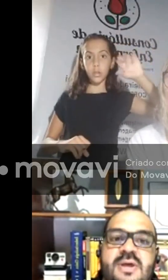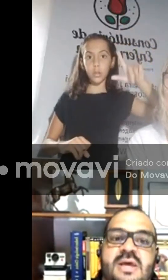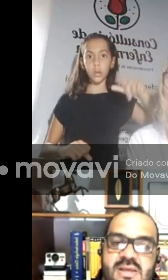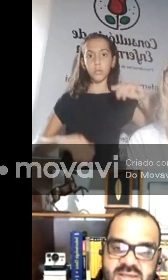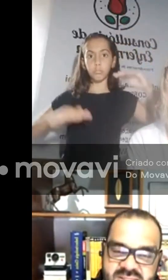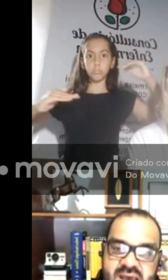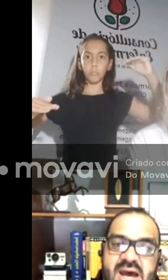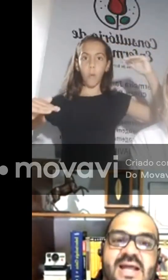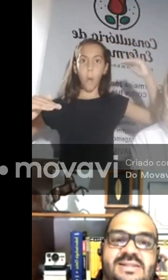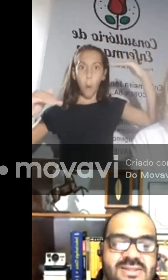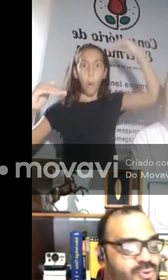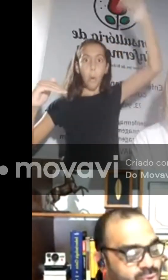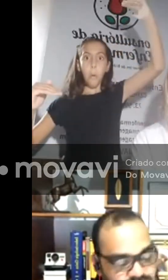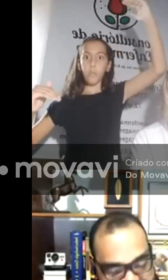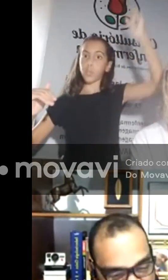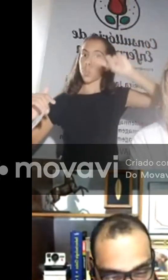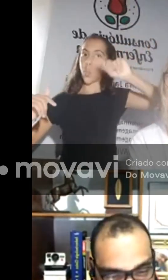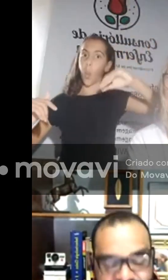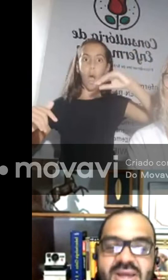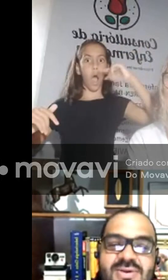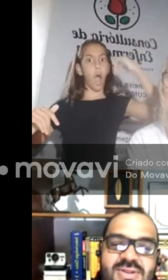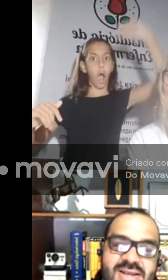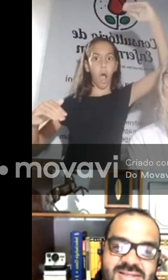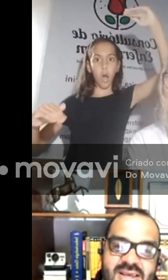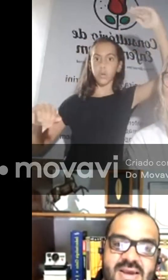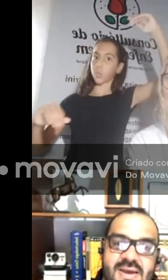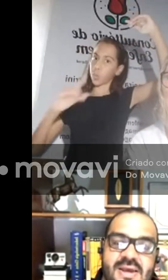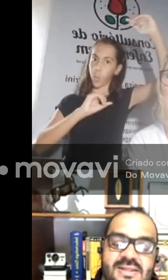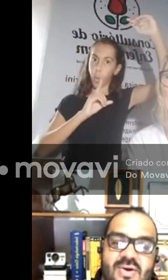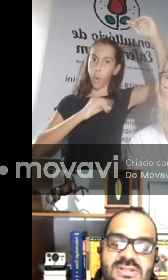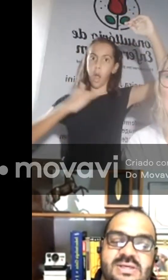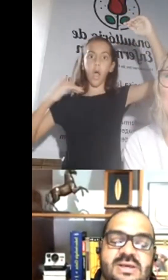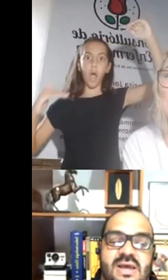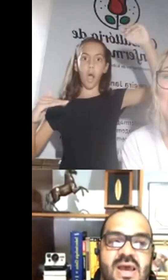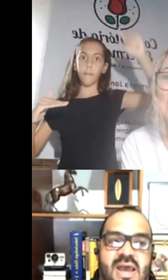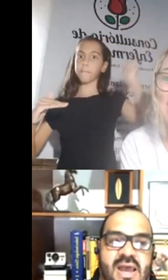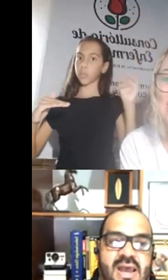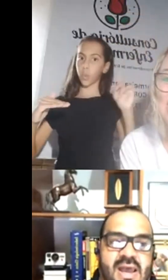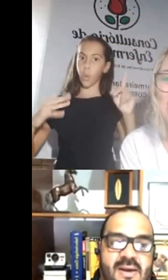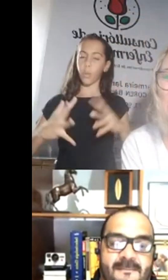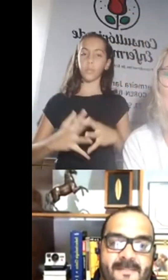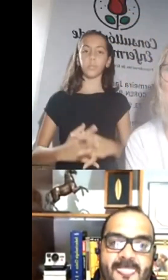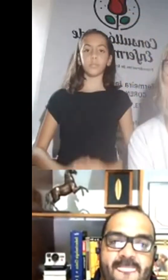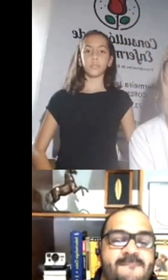controle. Exato. Tudo certinho do jeito que tem que ser. Então, assim,